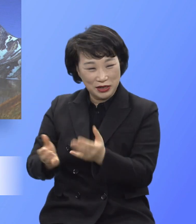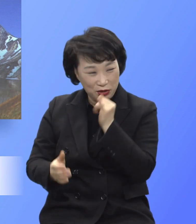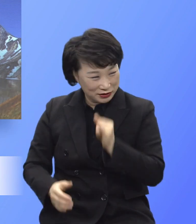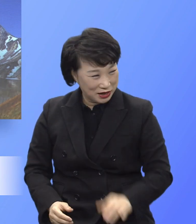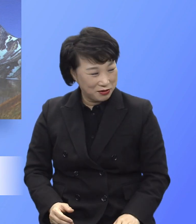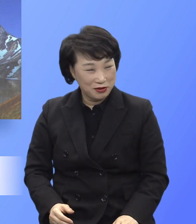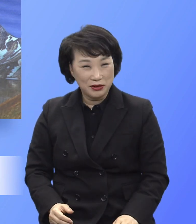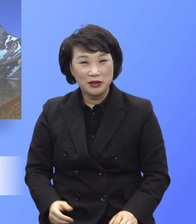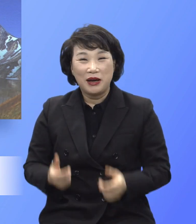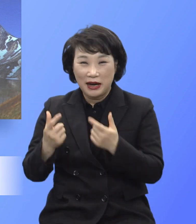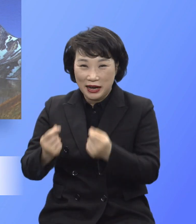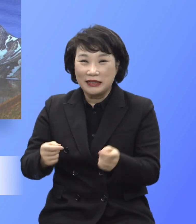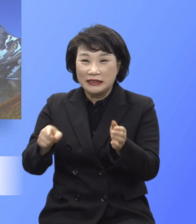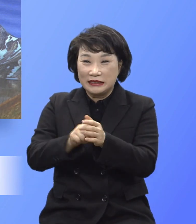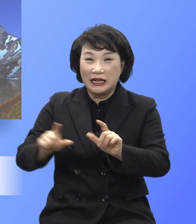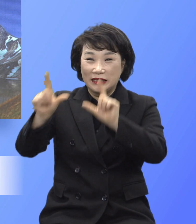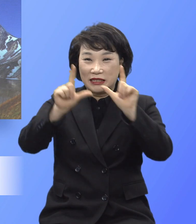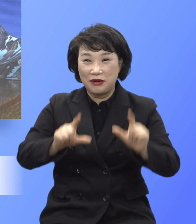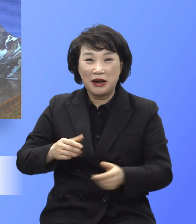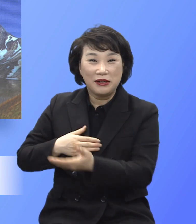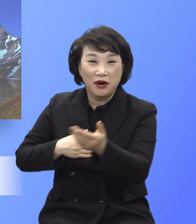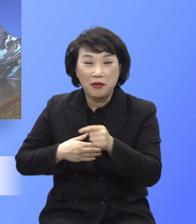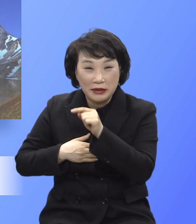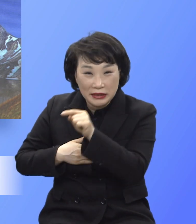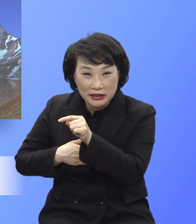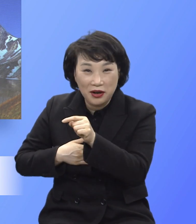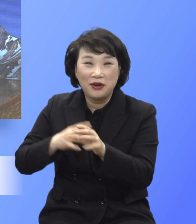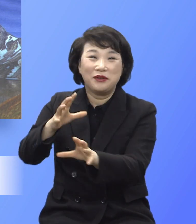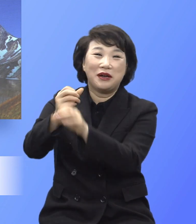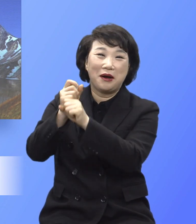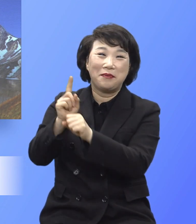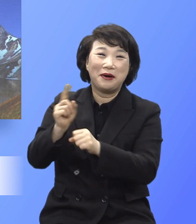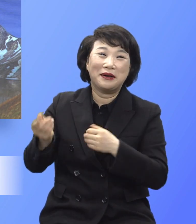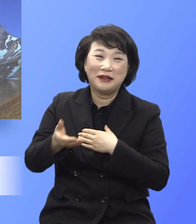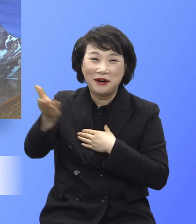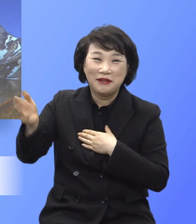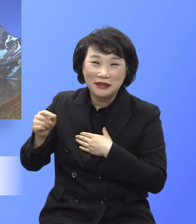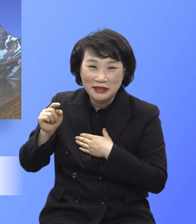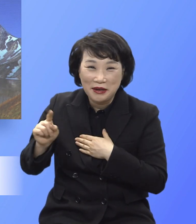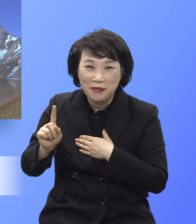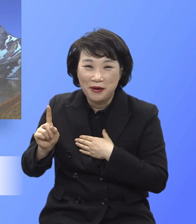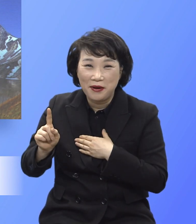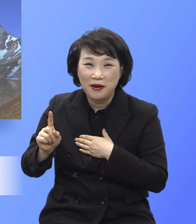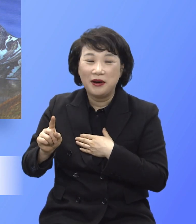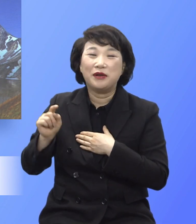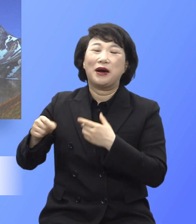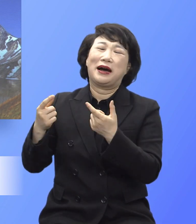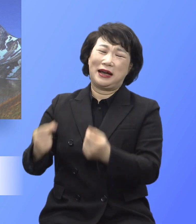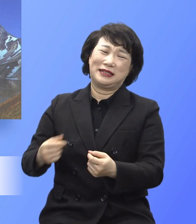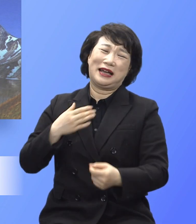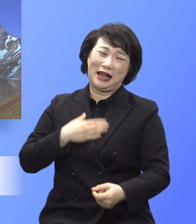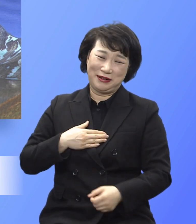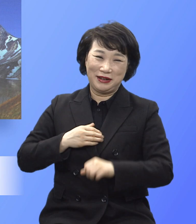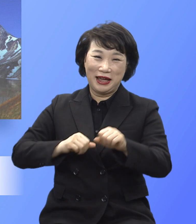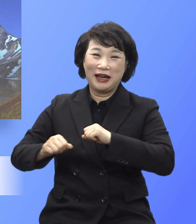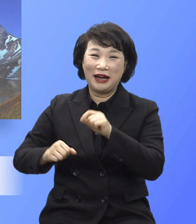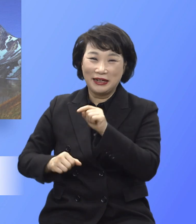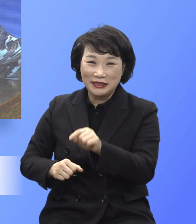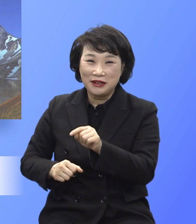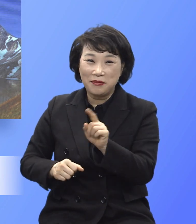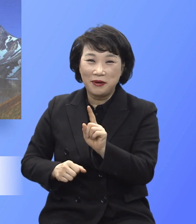여러분, 이런 신앙생활은, 이걸 한마디로 통틀어서 말하면 이렇게 알고 행하는